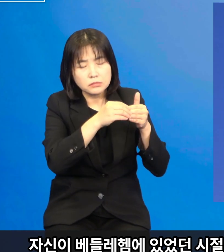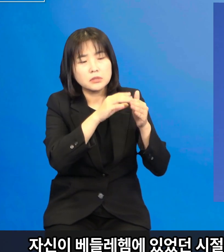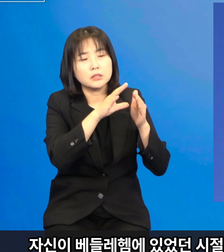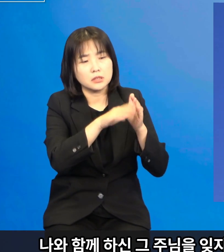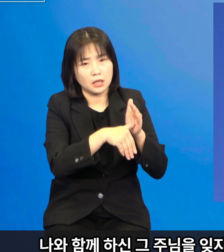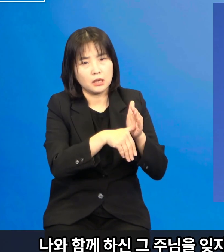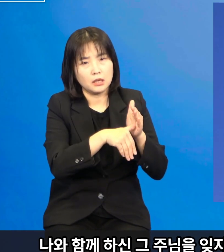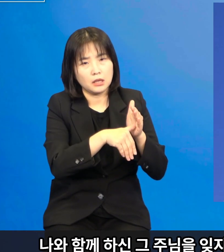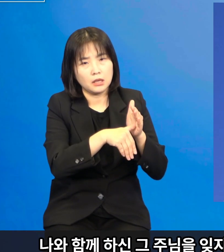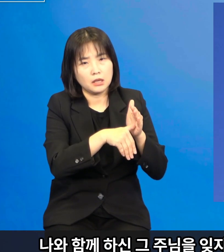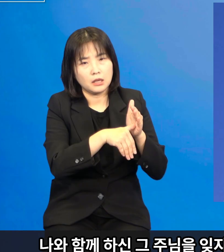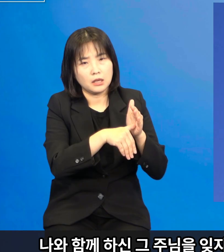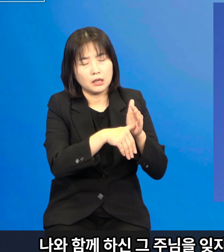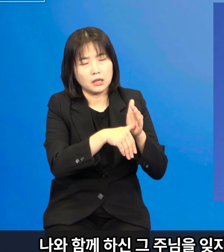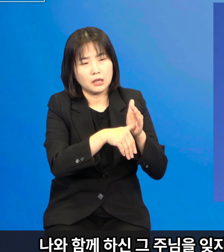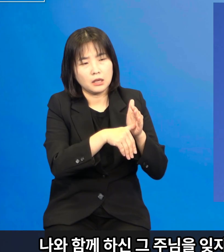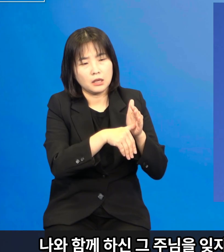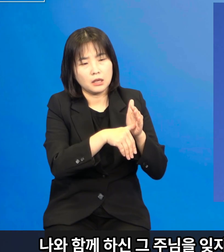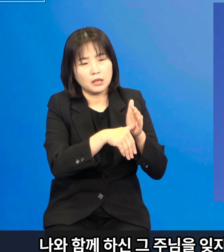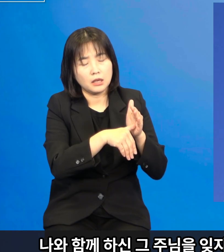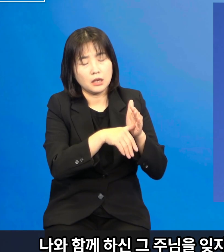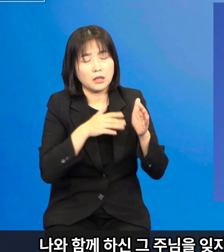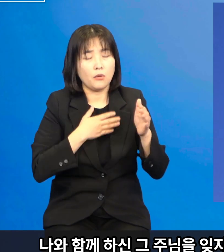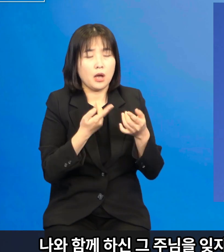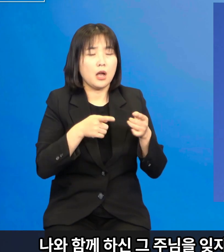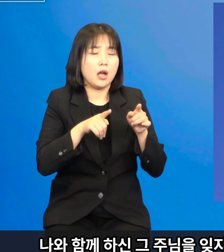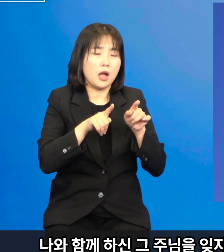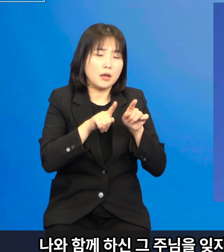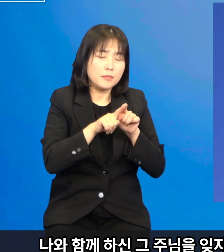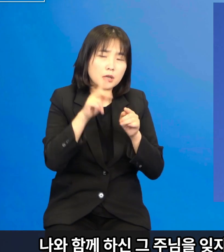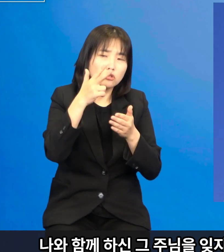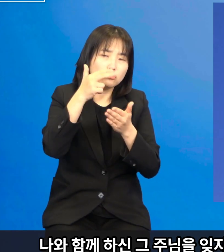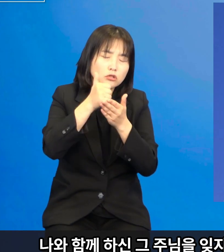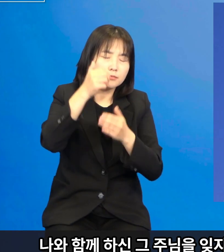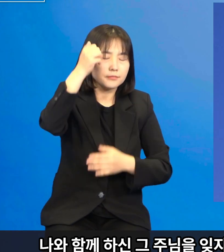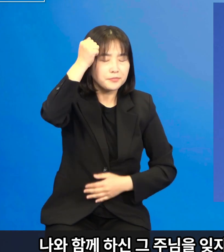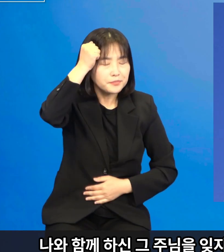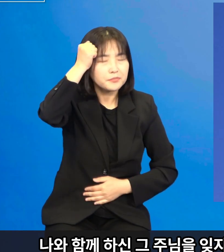때 나와 함께 하신 그 주님을 잊지 않았어요.